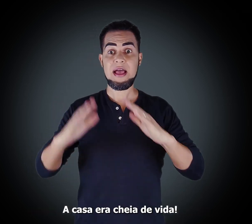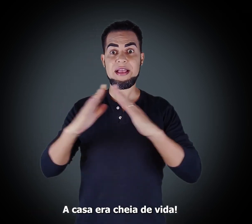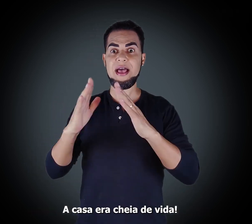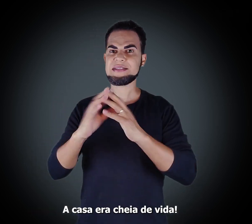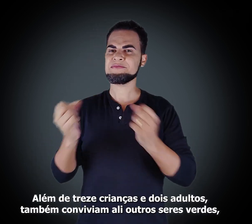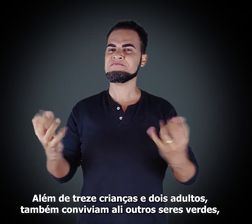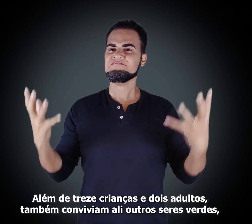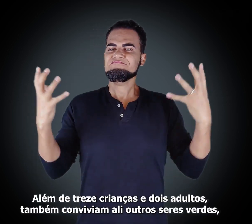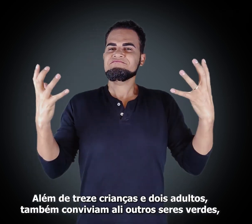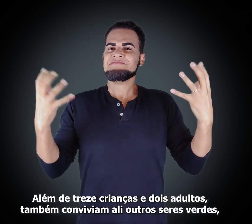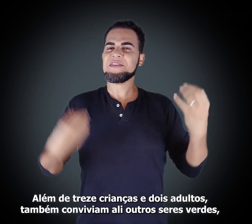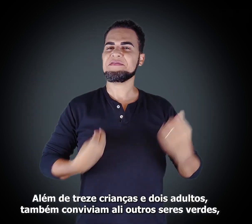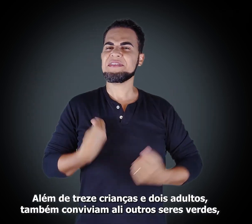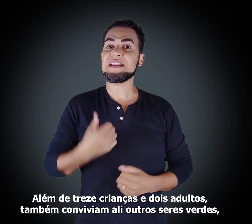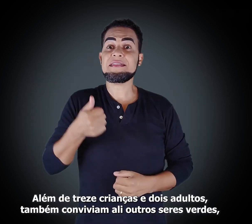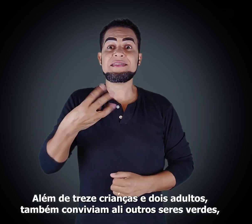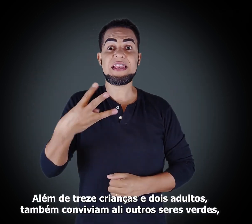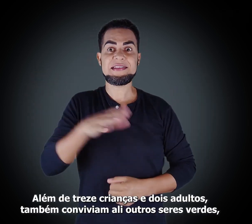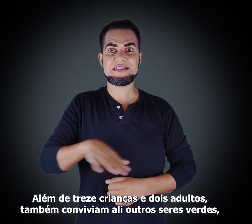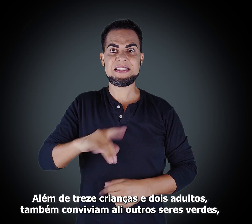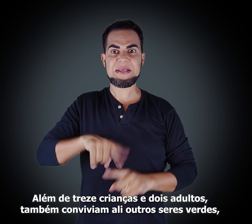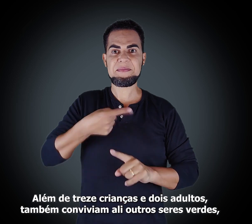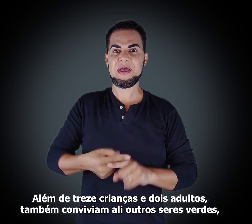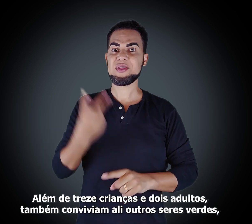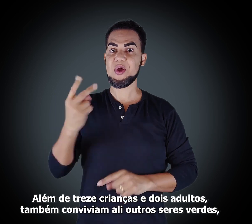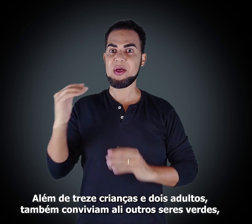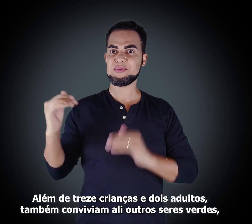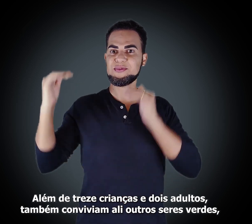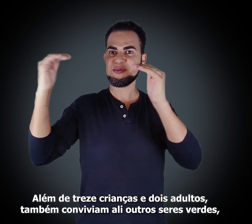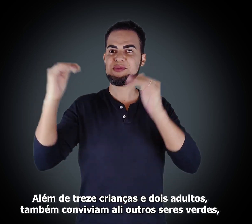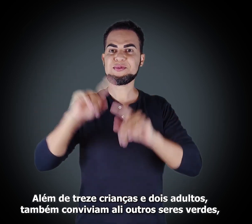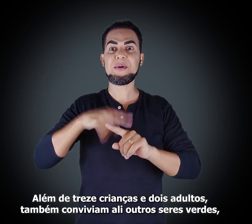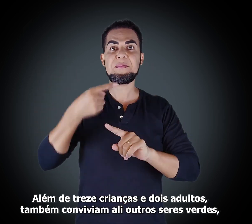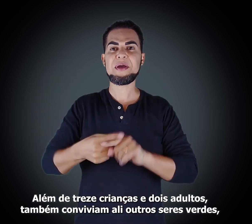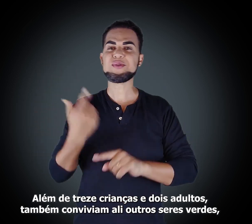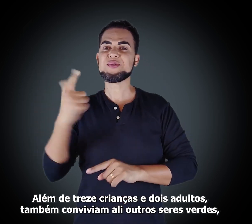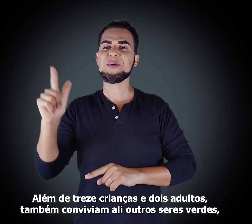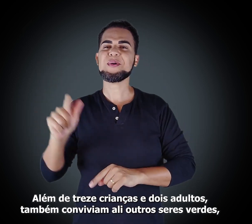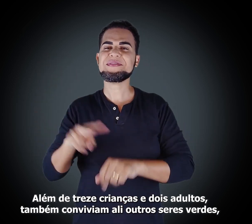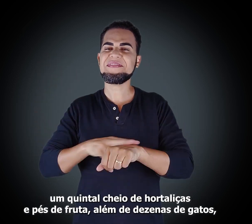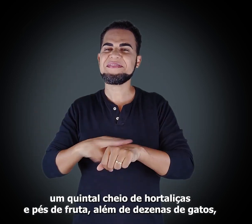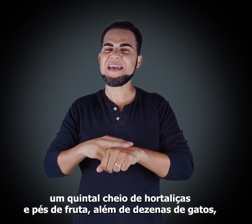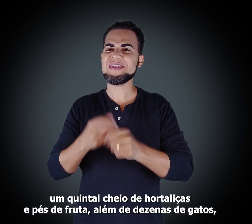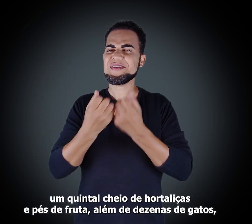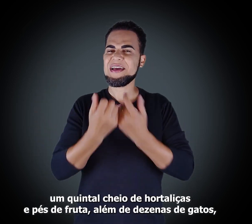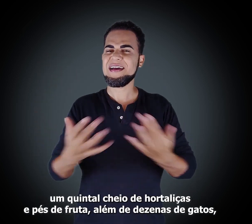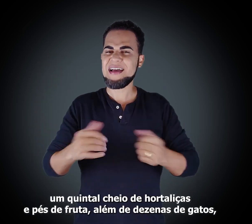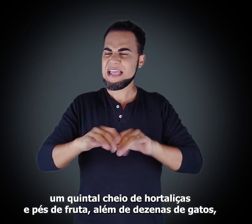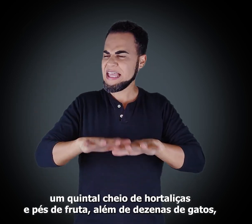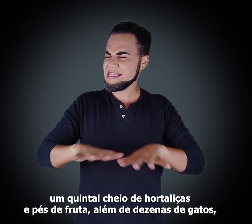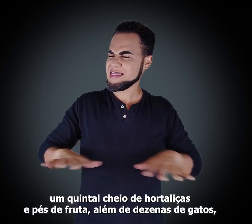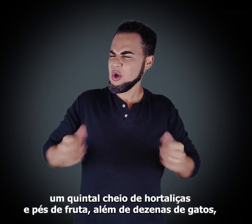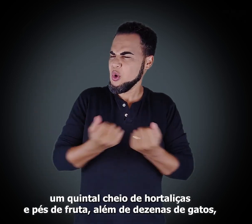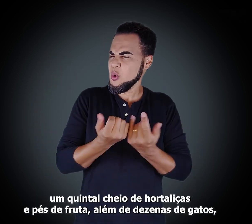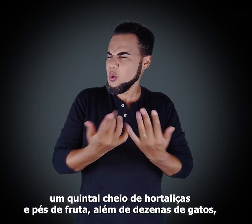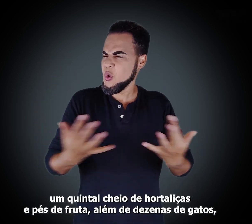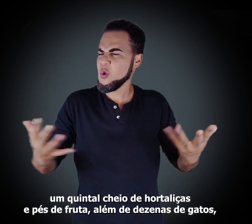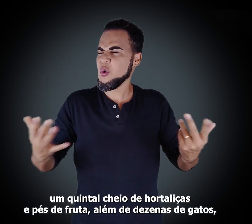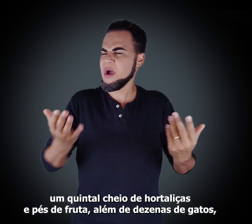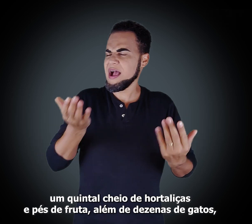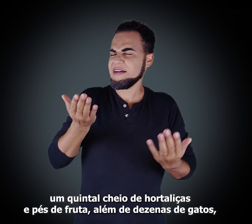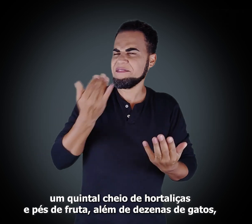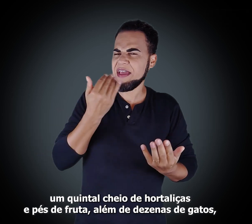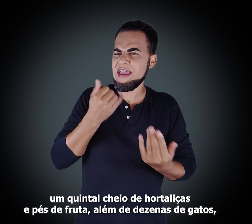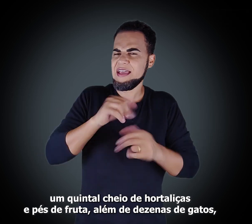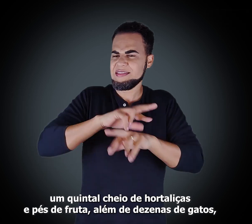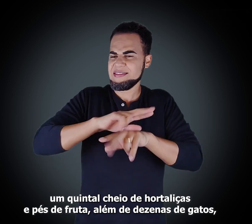de vida. Além de 13 crianças e 2 adultos, também conviviam ali outros seres verdes. Um quintal cheio de hortaliças e pés de